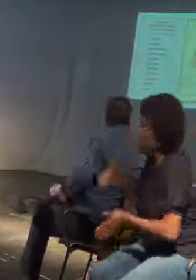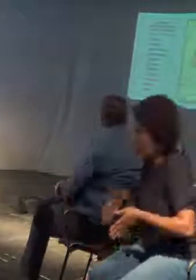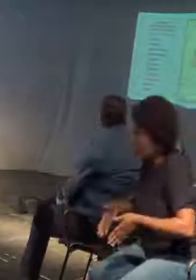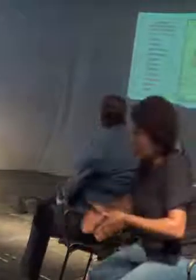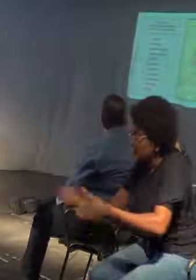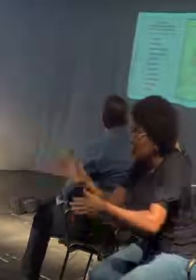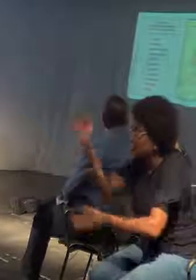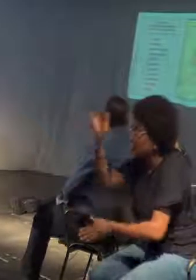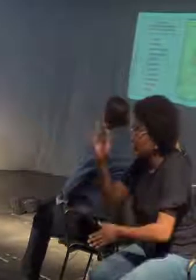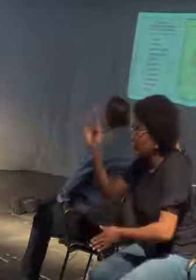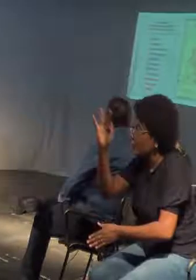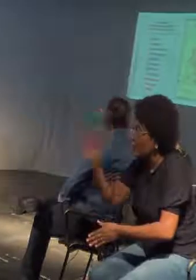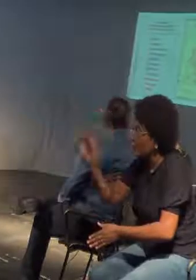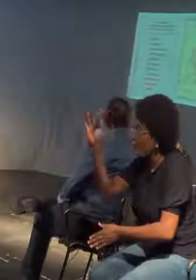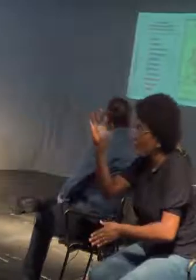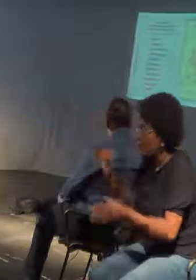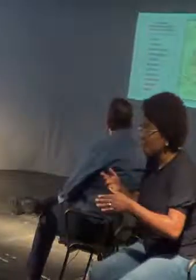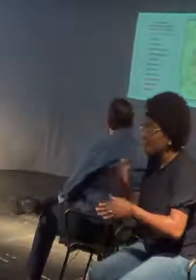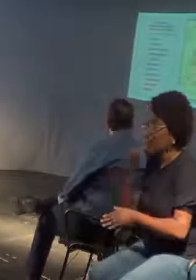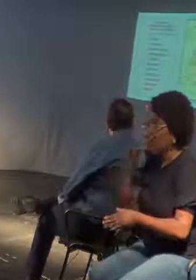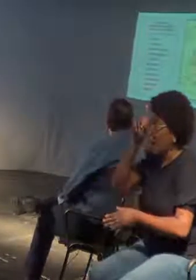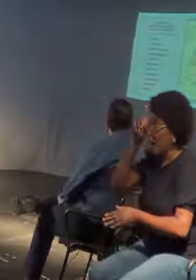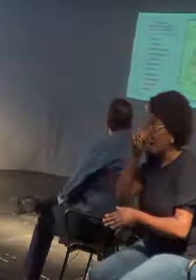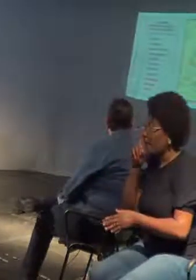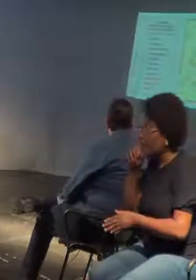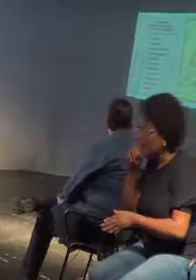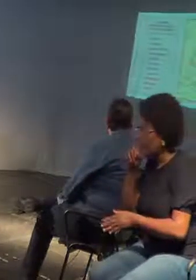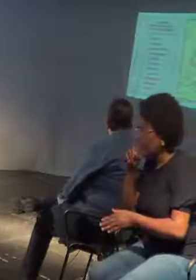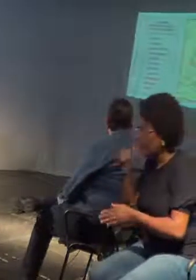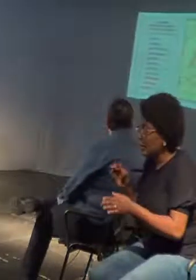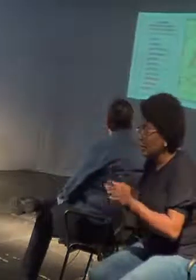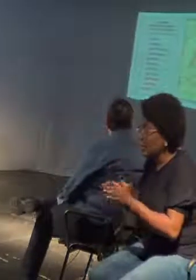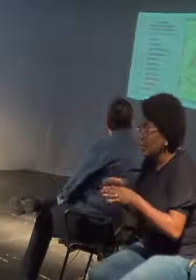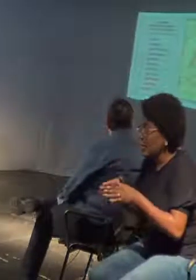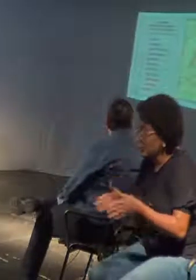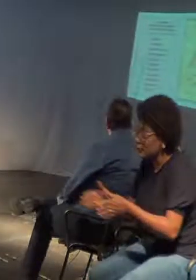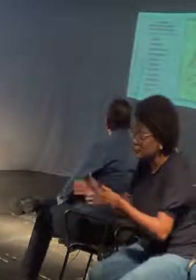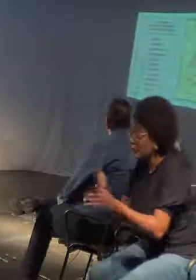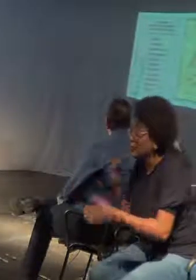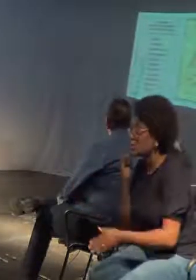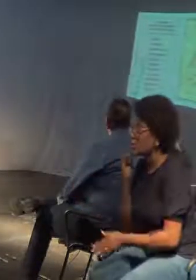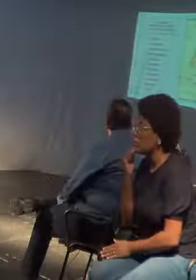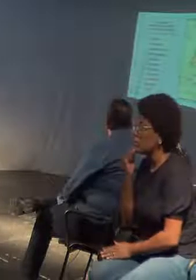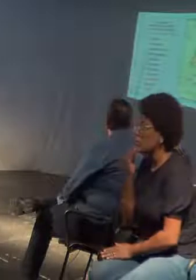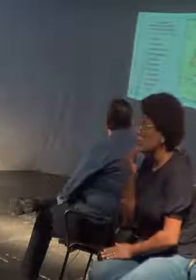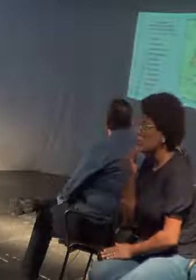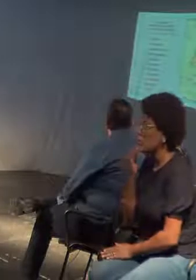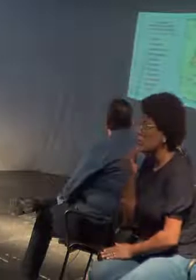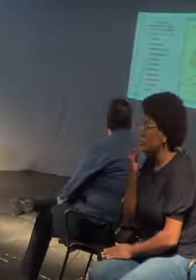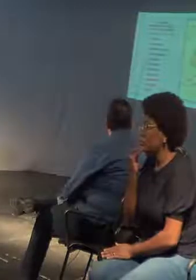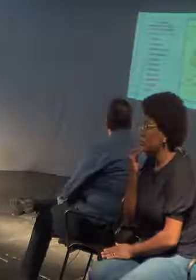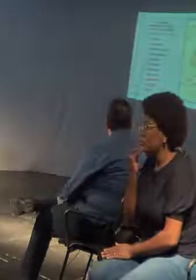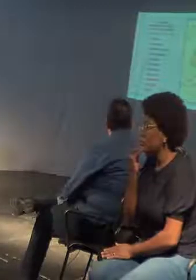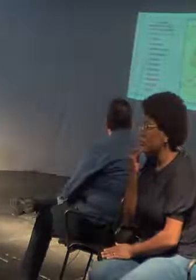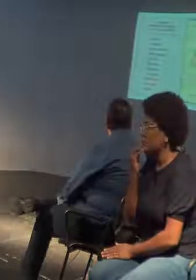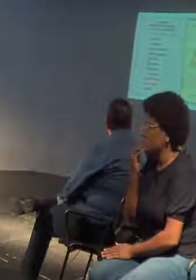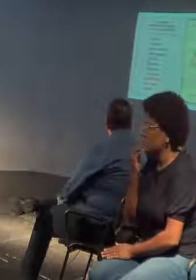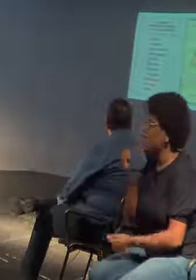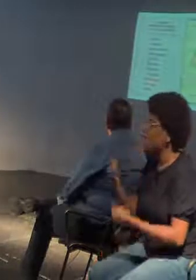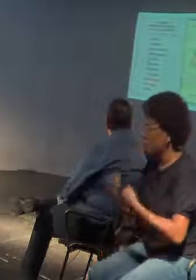federais e estaduais, as amarelas são as linhas que têm ainda piso sem pavimentação, de barro.